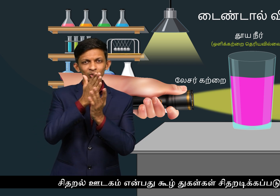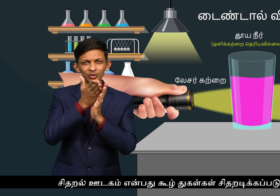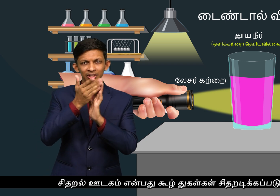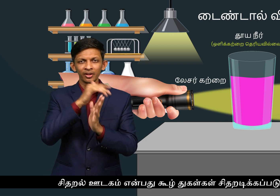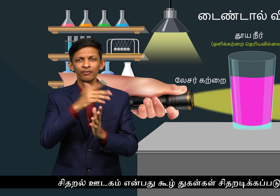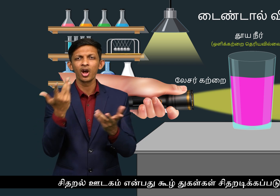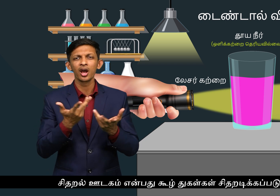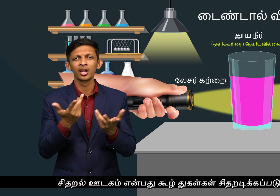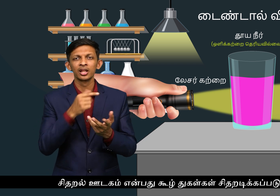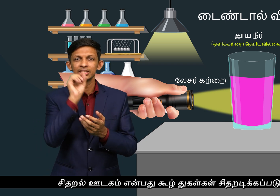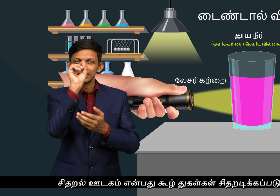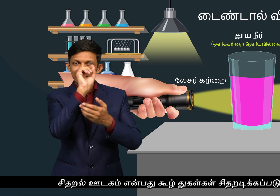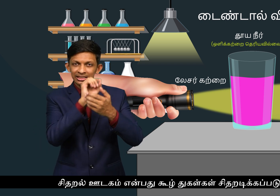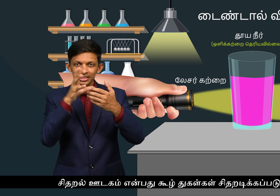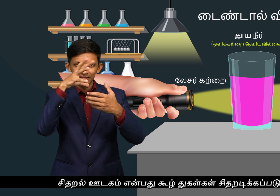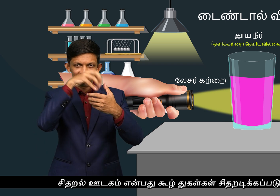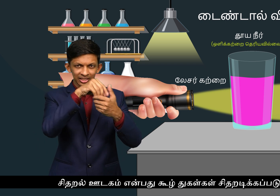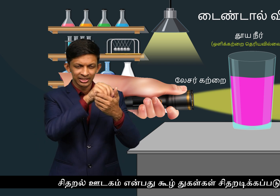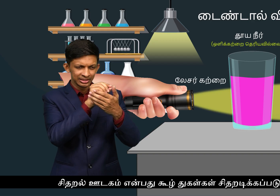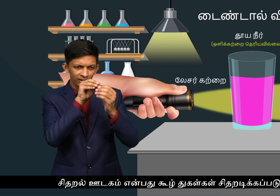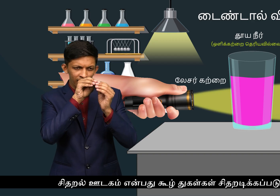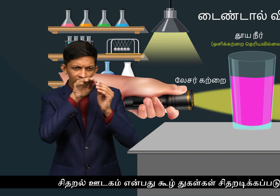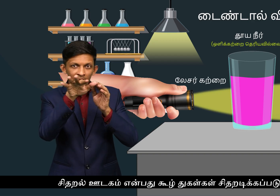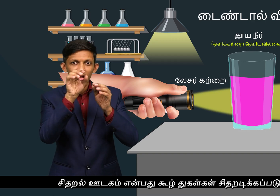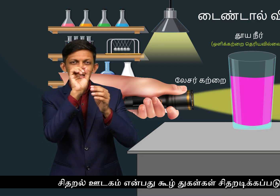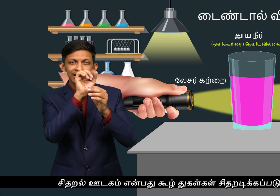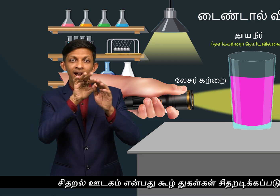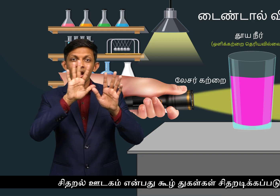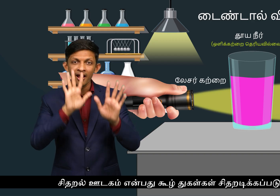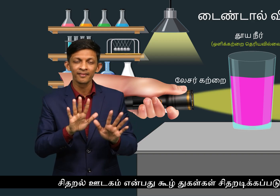கூழ் துகள்கள் சிதறடிக்கப்படும் ஊடகம்.